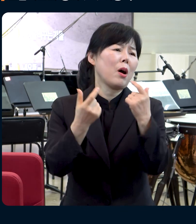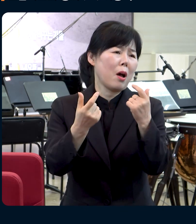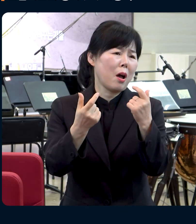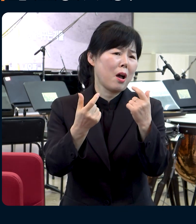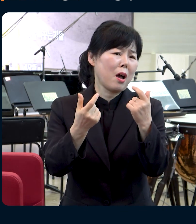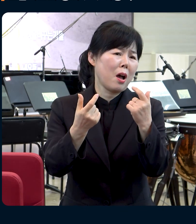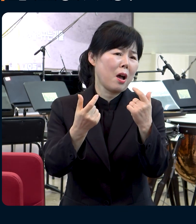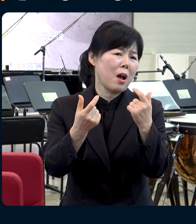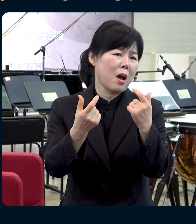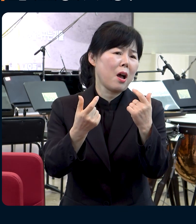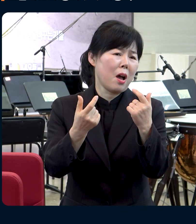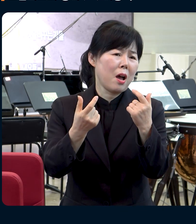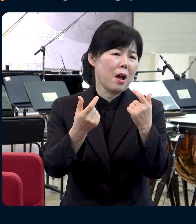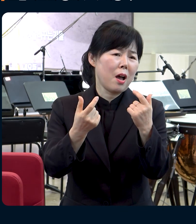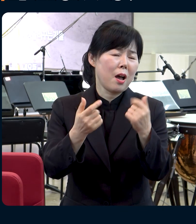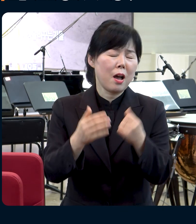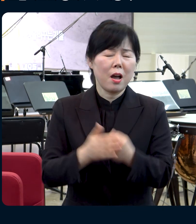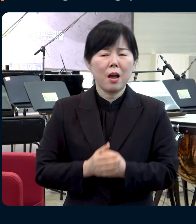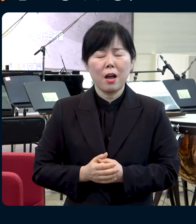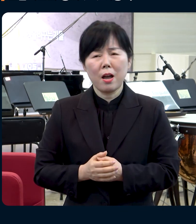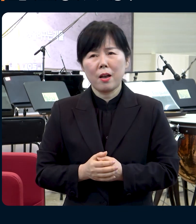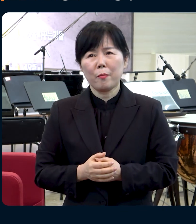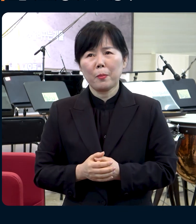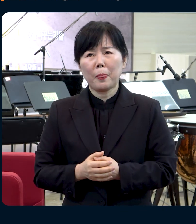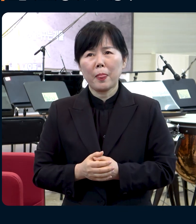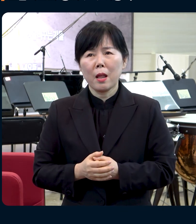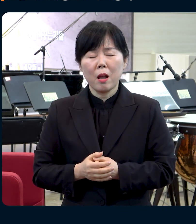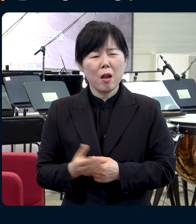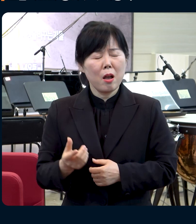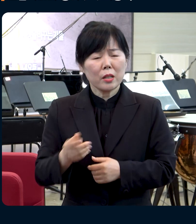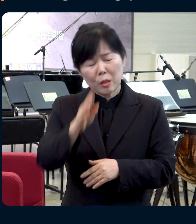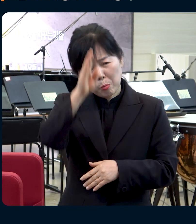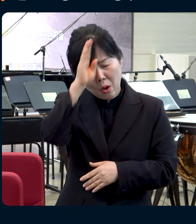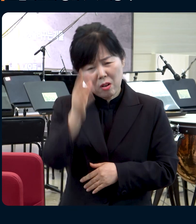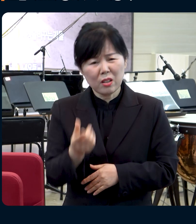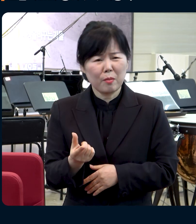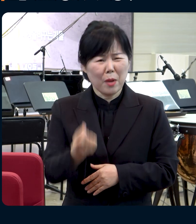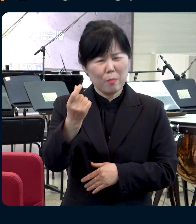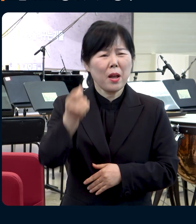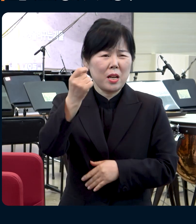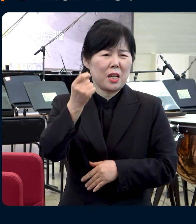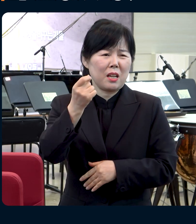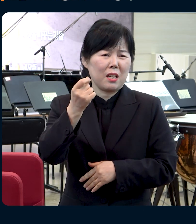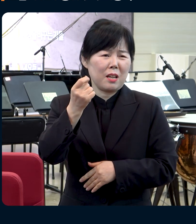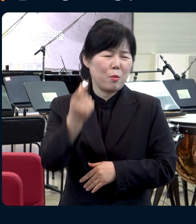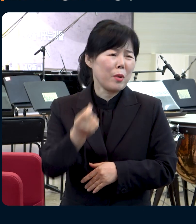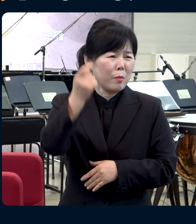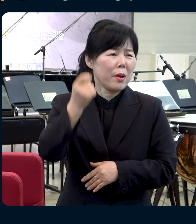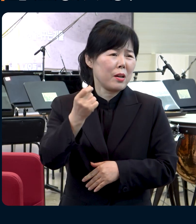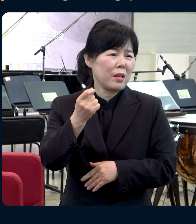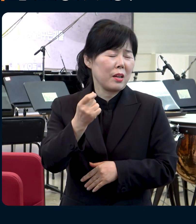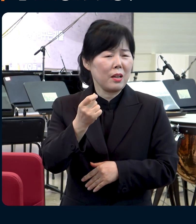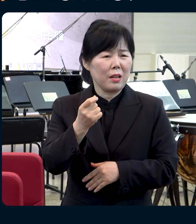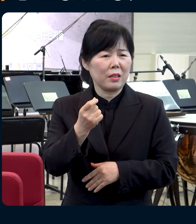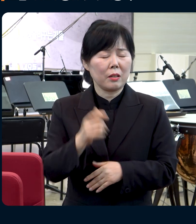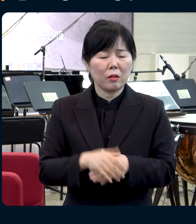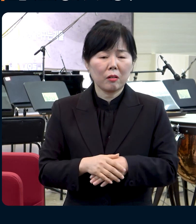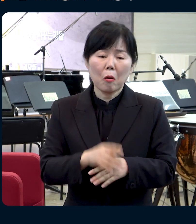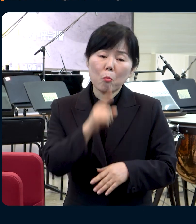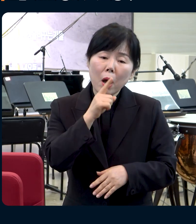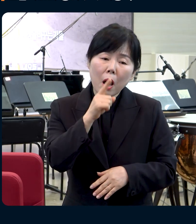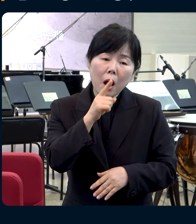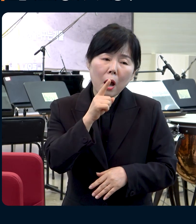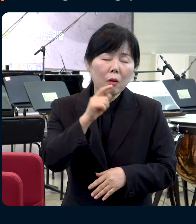좀 뭐랄까요? 이 파킨슨의 진행이 굉장히 빠릅니다. 그래서 지금 말씀도 잘 못하시고